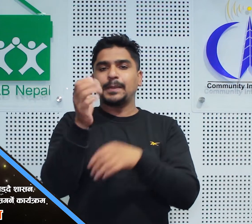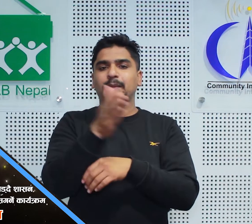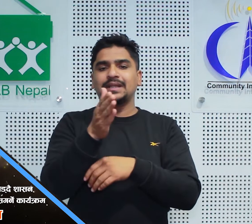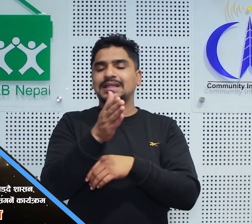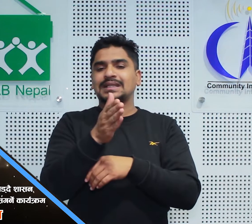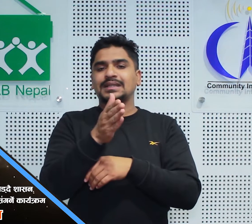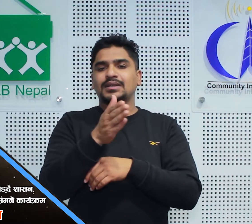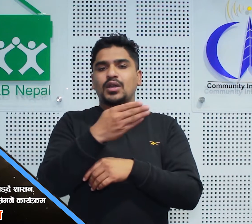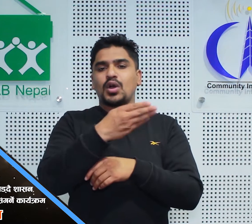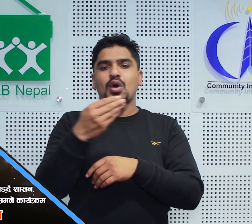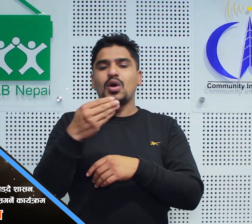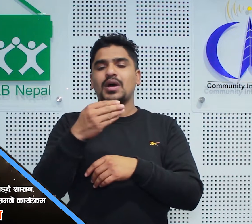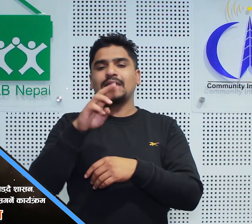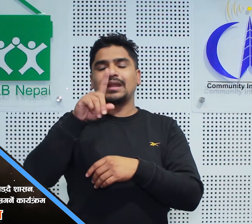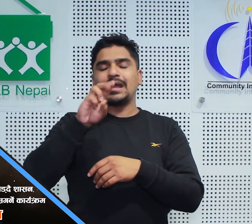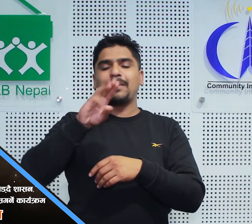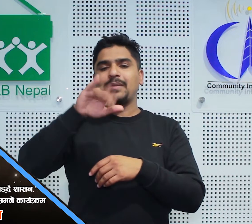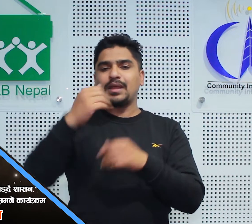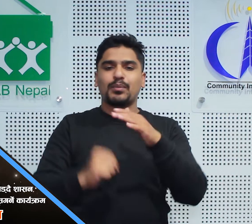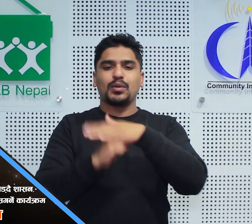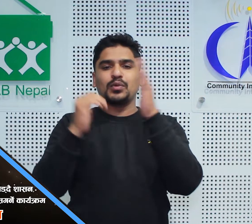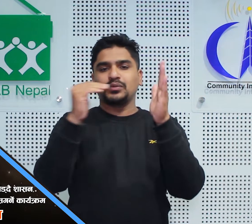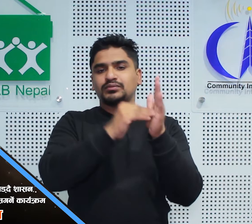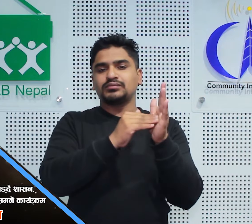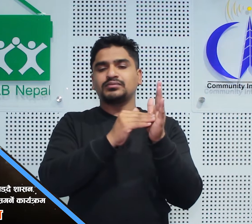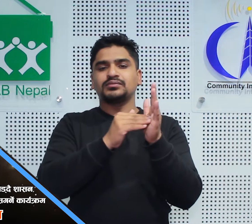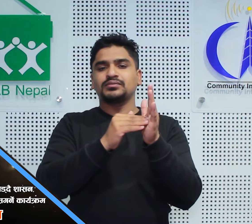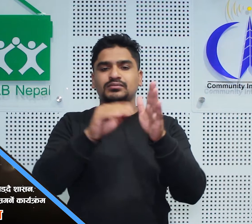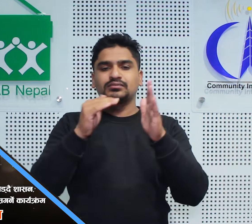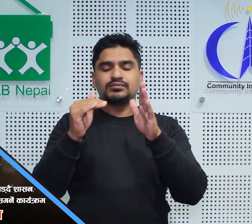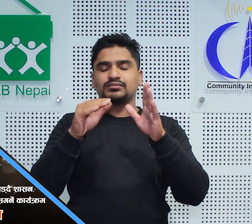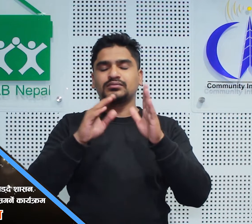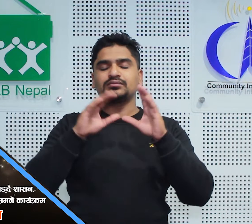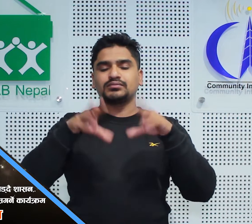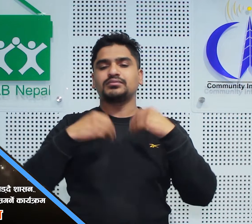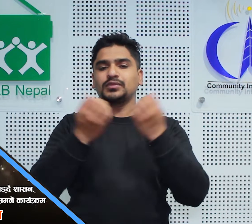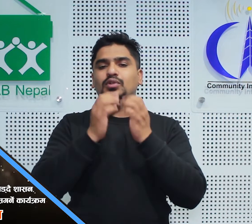श्री हरिराम गौतमज्यूलाई प्रमुख अतिथिको आसन ग्रहणको लागि हार्दिक अनुरोध गर्दछु।